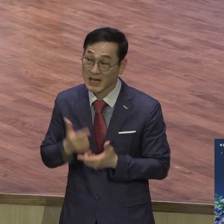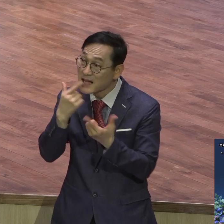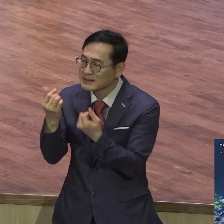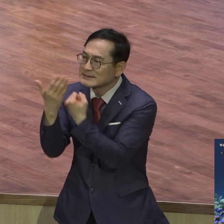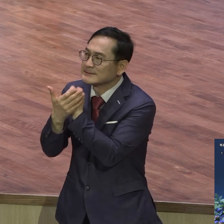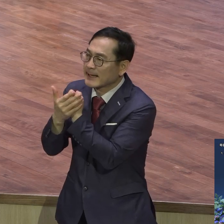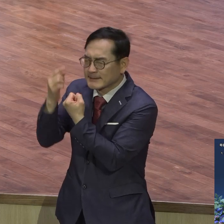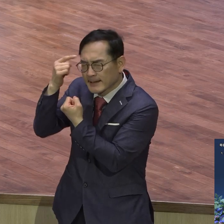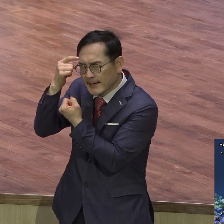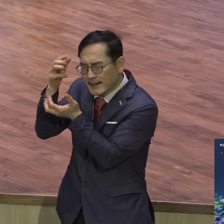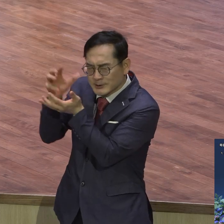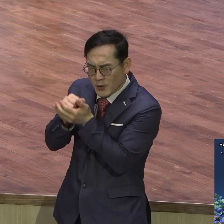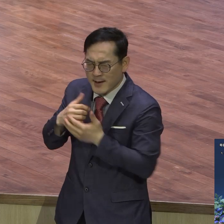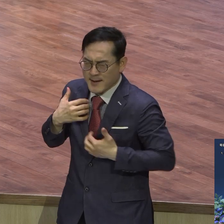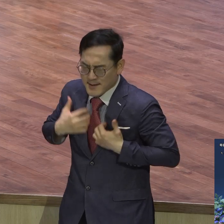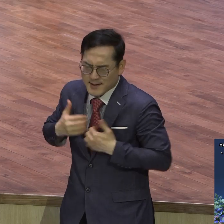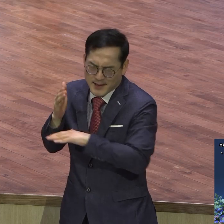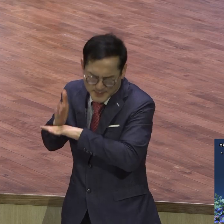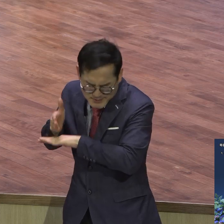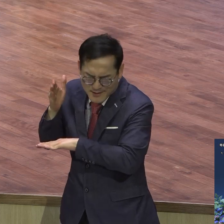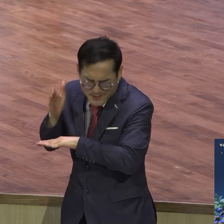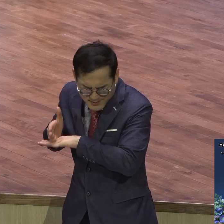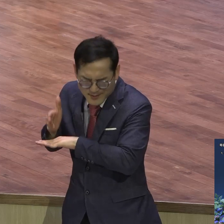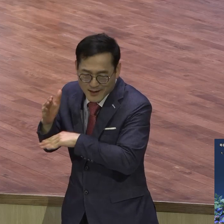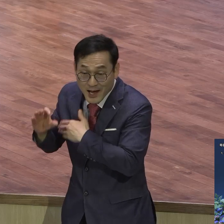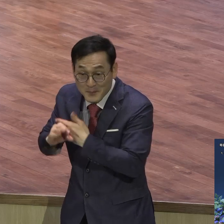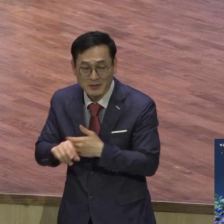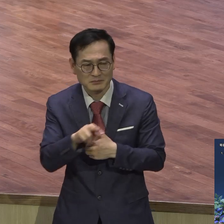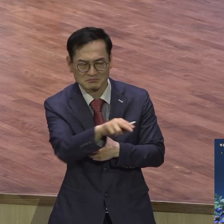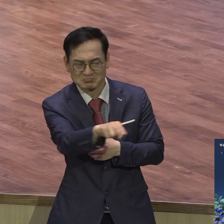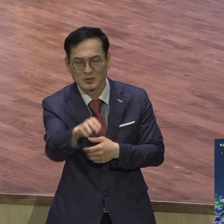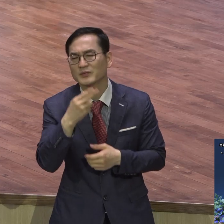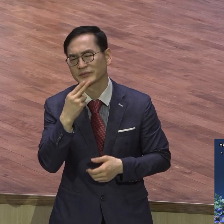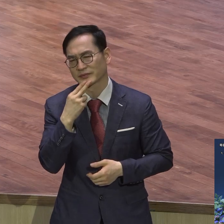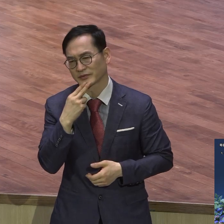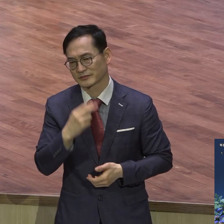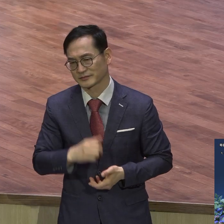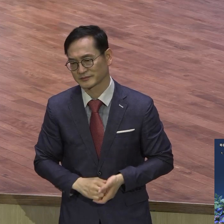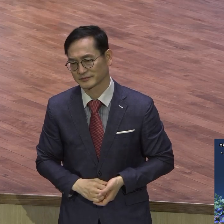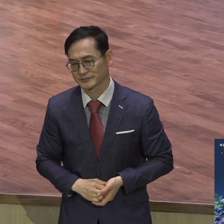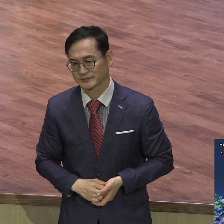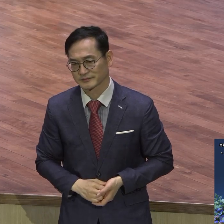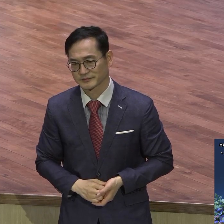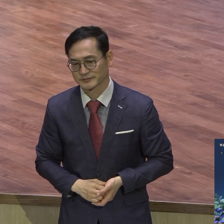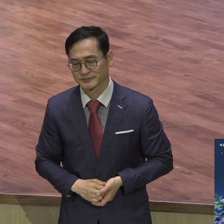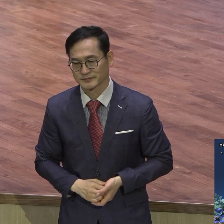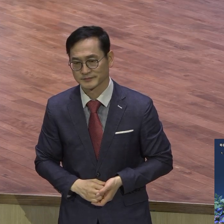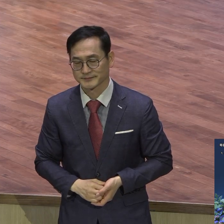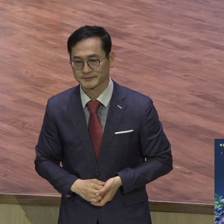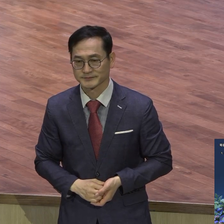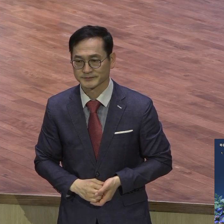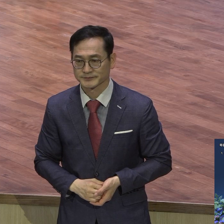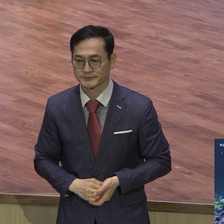삶의 바탕에 깔려있는 사람은 다른 사람을 비판하지 않습니다 제가 늘 말씀드리잖아요